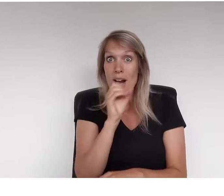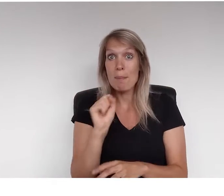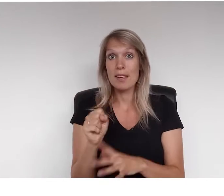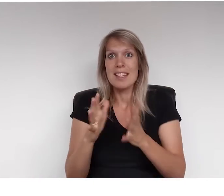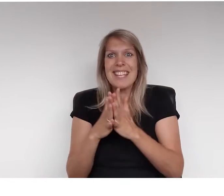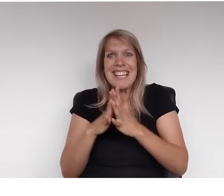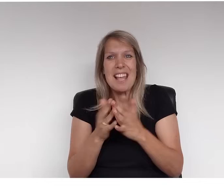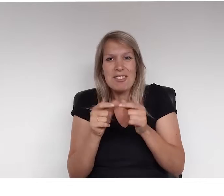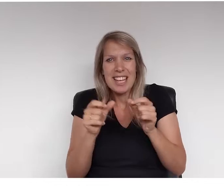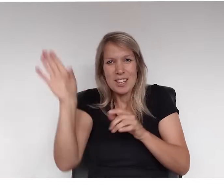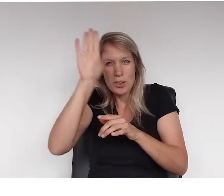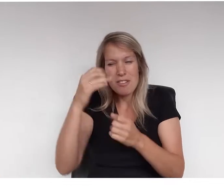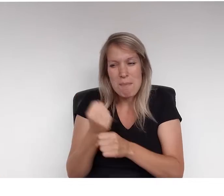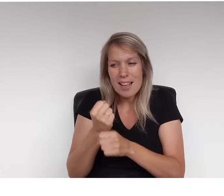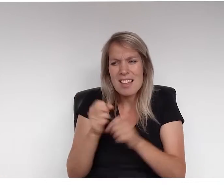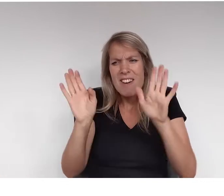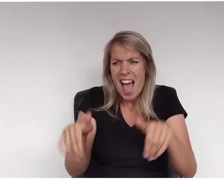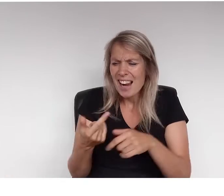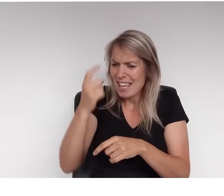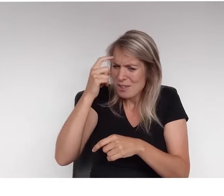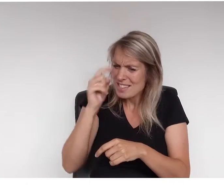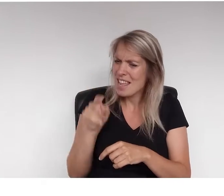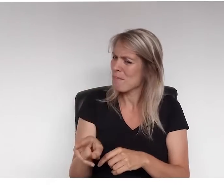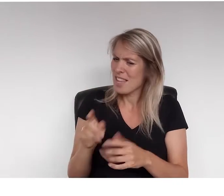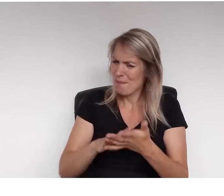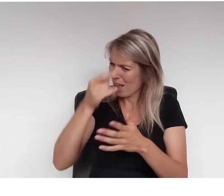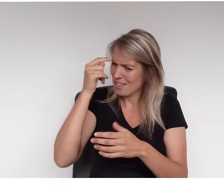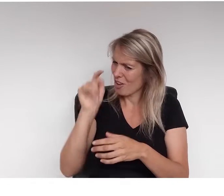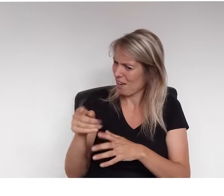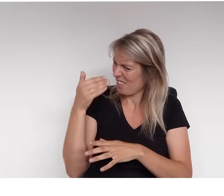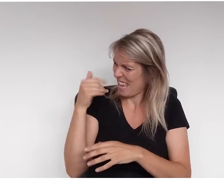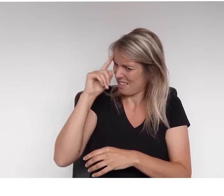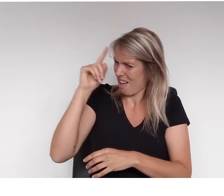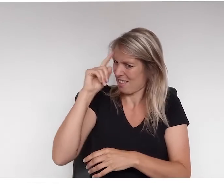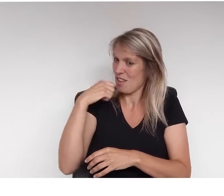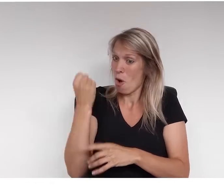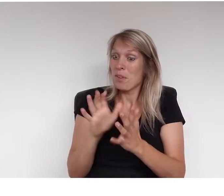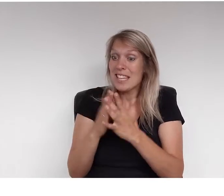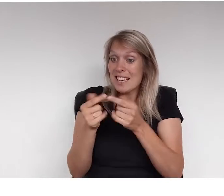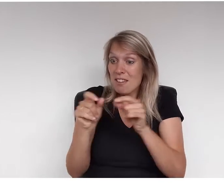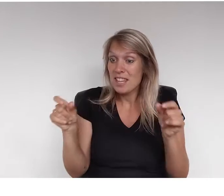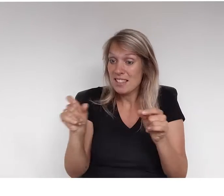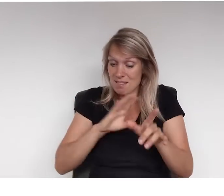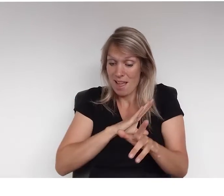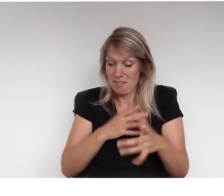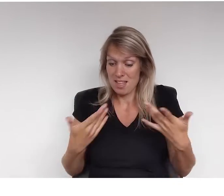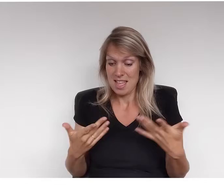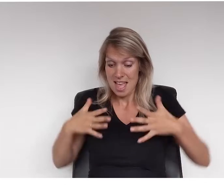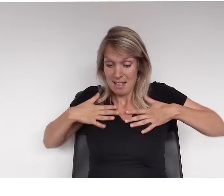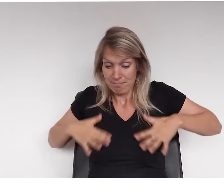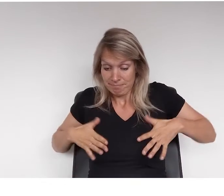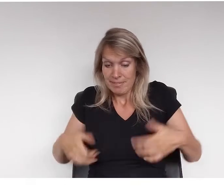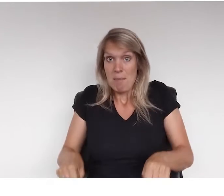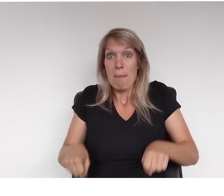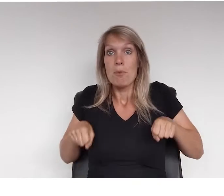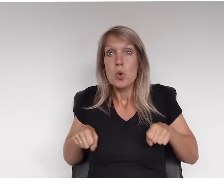God gemaakt heeft, eigenlijk super slim van hem waren. En helemaal niet gek zoals eerst dacht. Nee, want die kleefdingetjes die blijven dus aan mijn broek en aan mijn schoenen